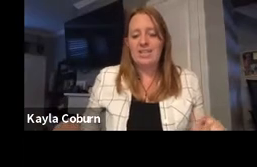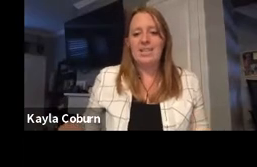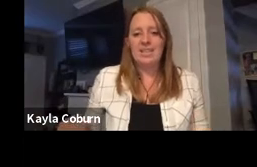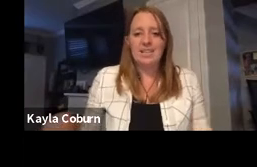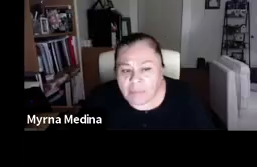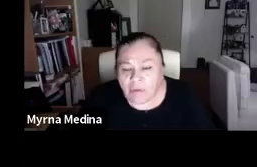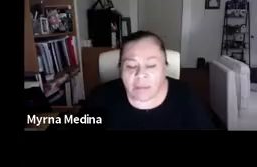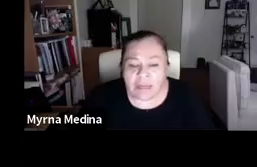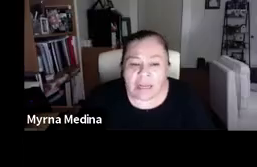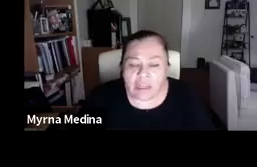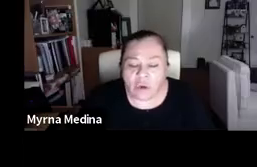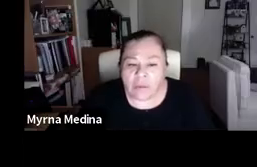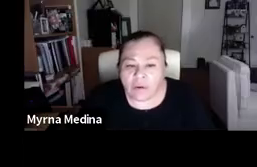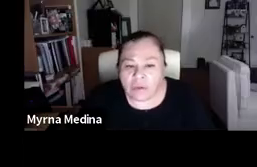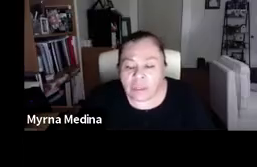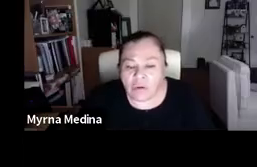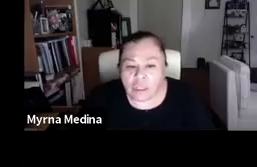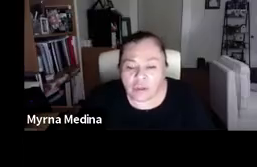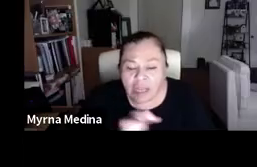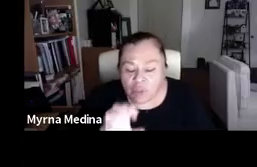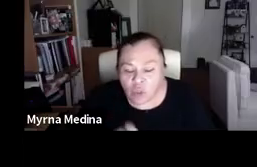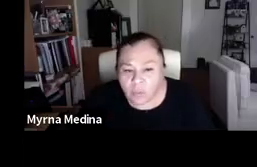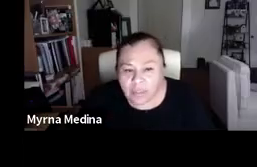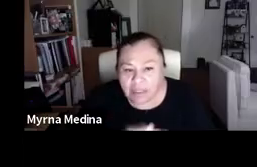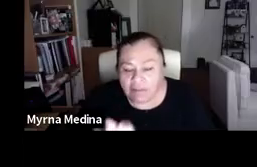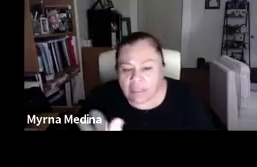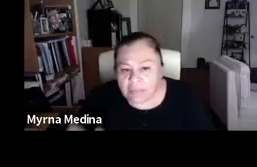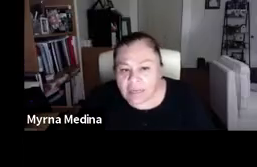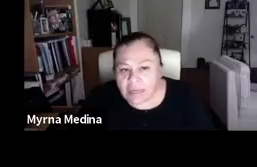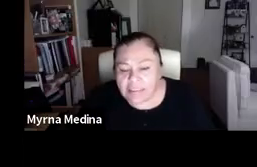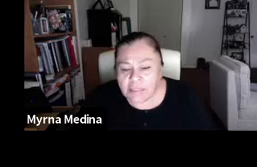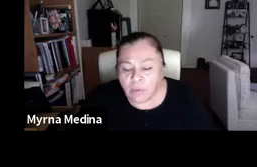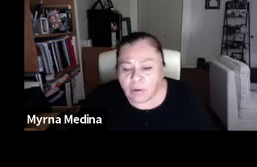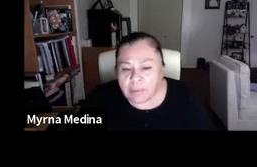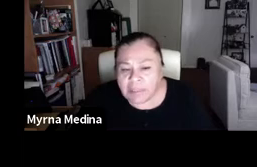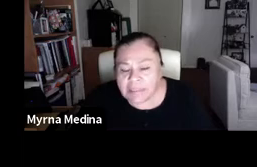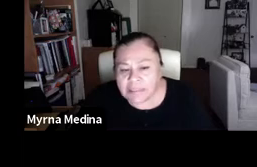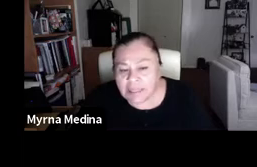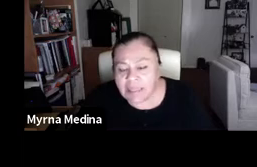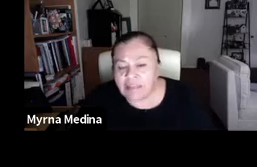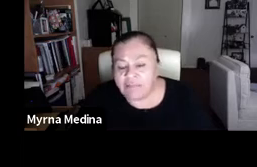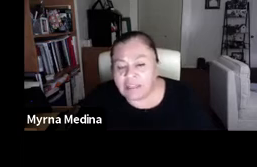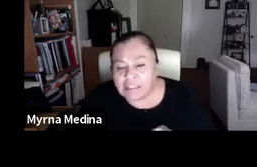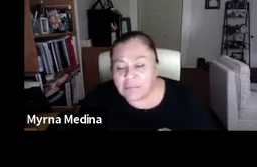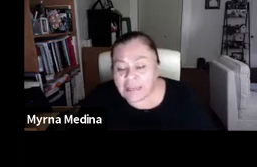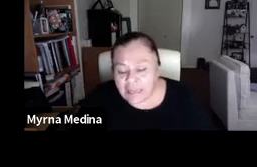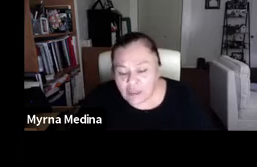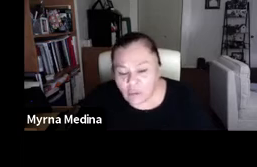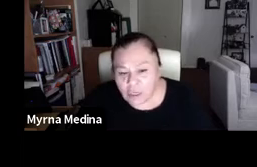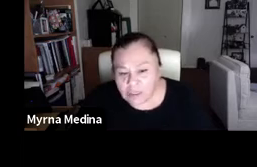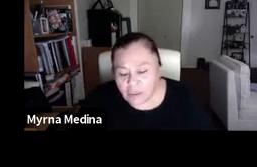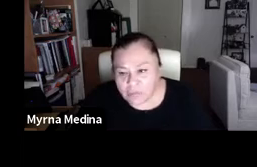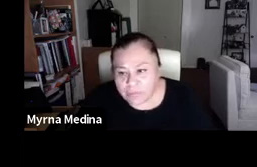communication. Pero de la manera que yo lo veo es que los niños absorben de diferentes maneras y probablemente esas sean de diferentes maneras